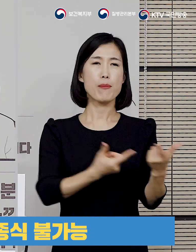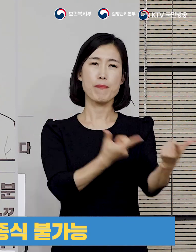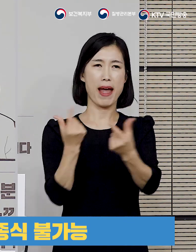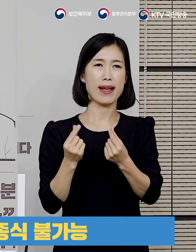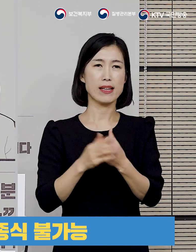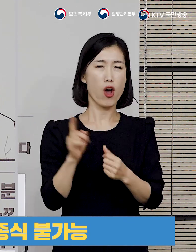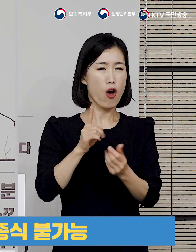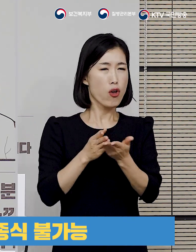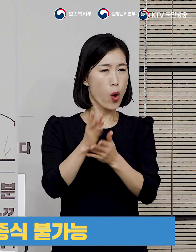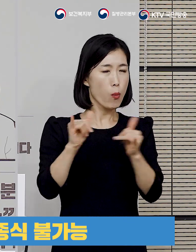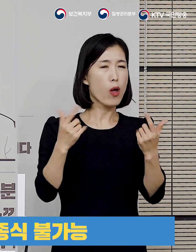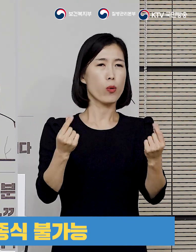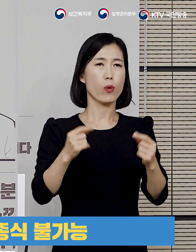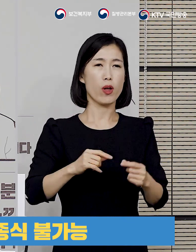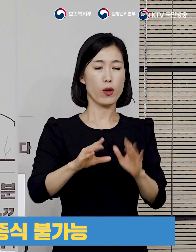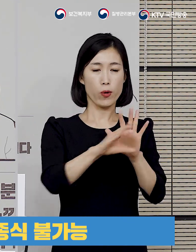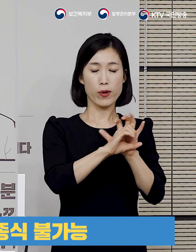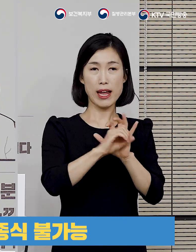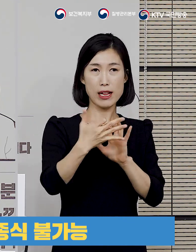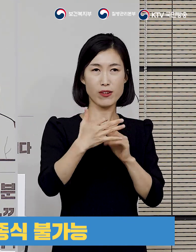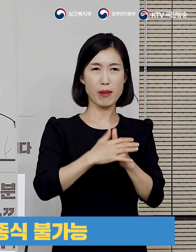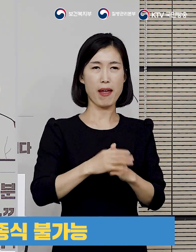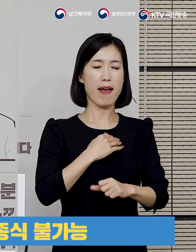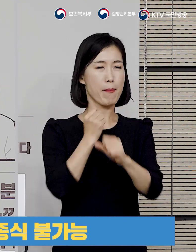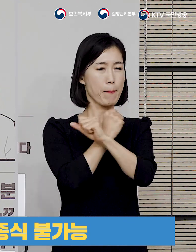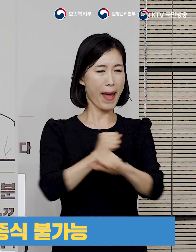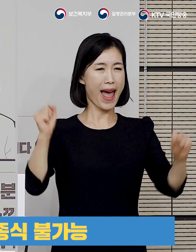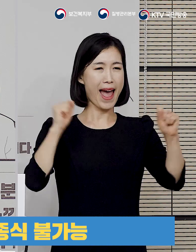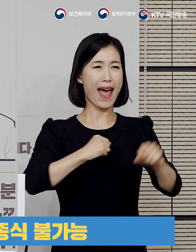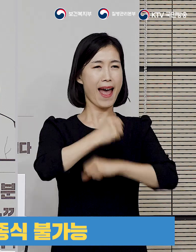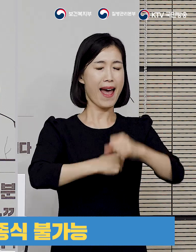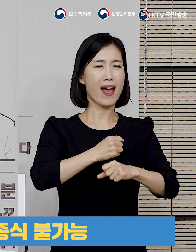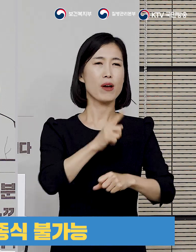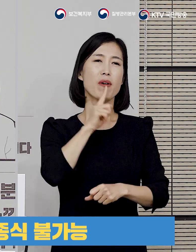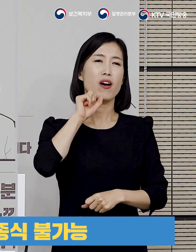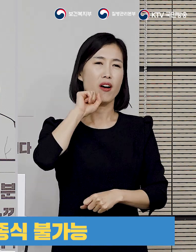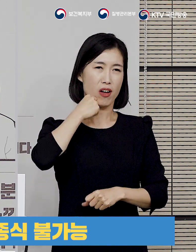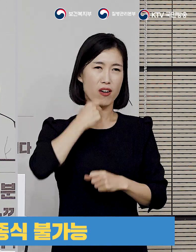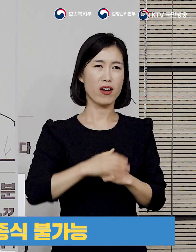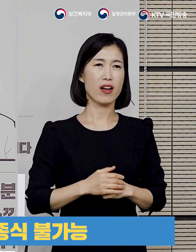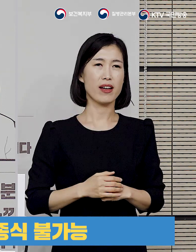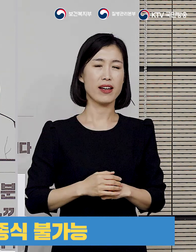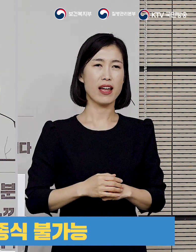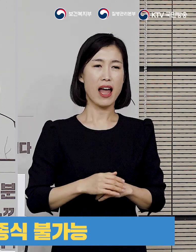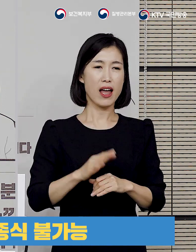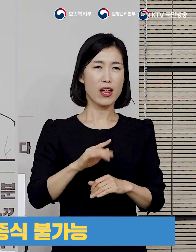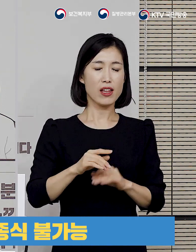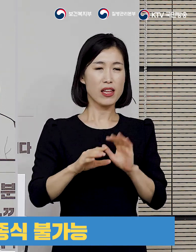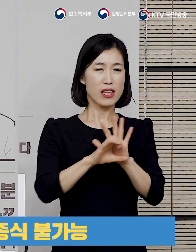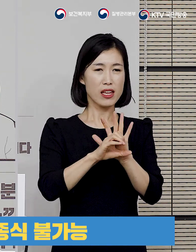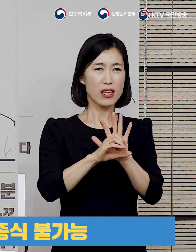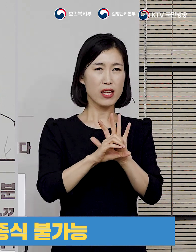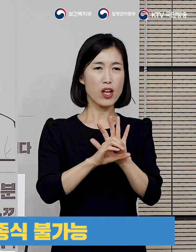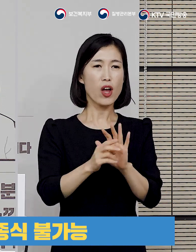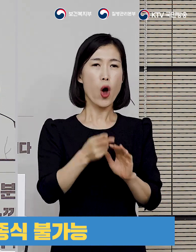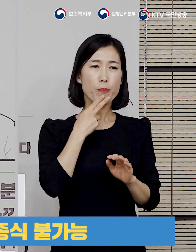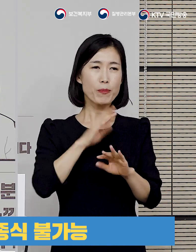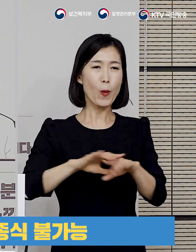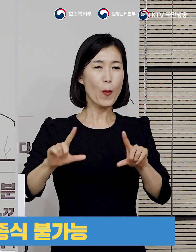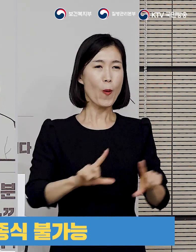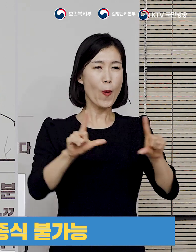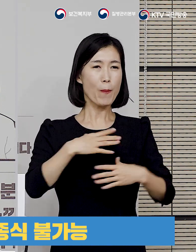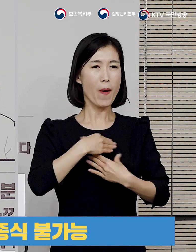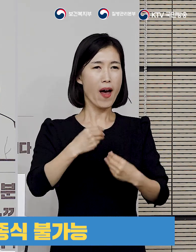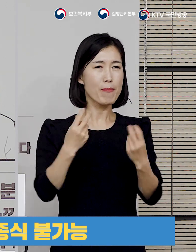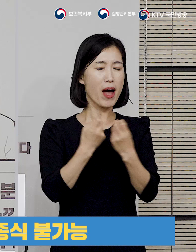어떤 나라나 전문가도 아직 코로나19의 감염으로부터 완전히 자유롭게 일상생활을 영위할